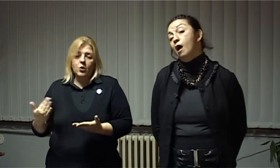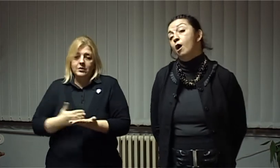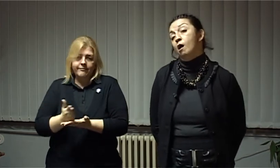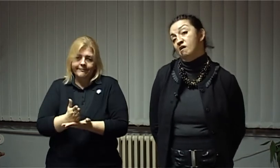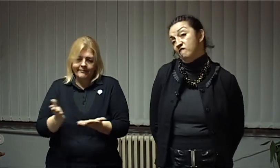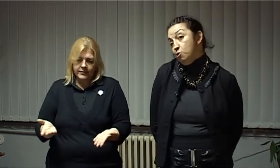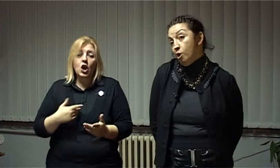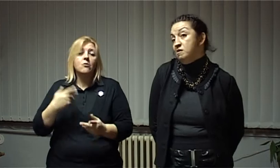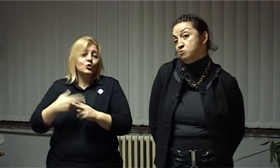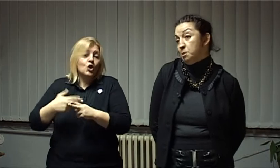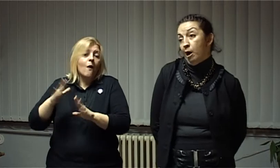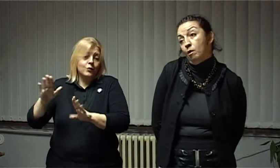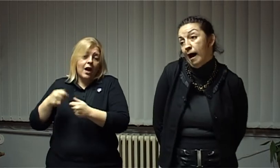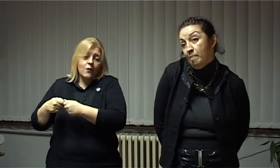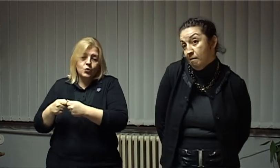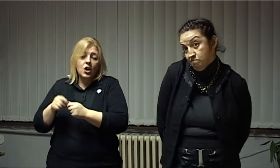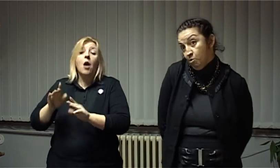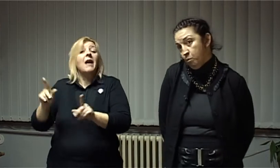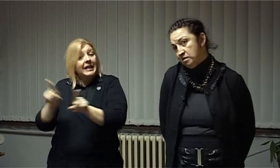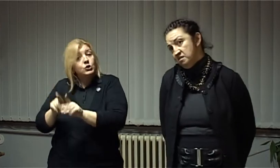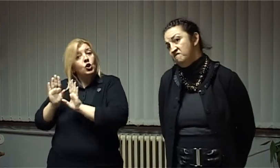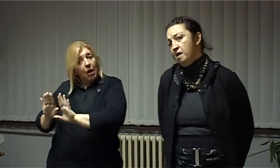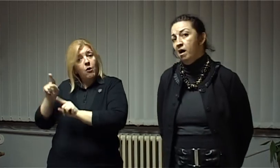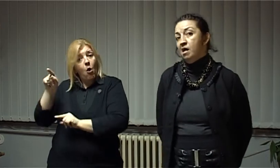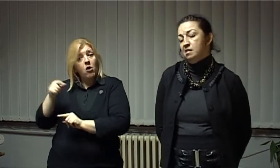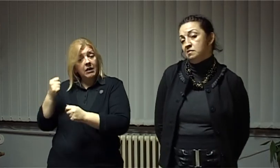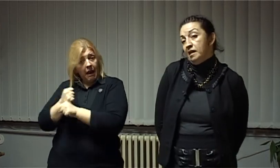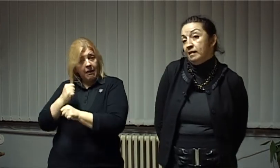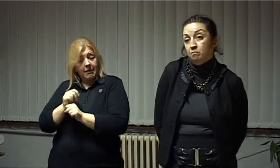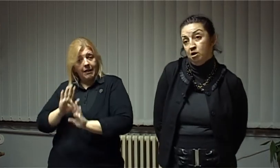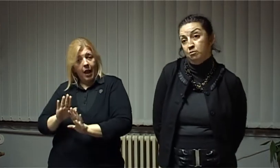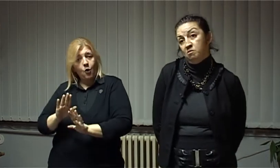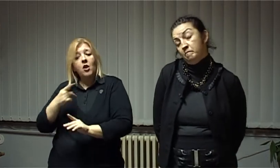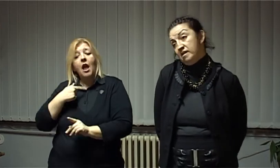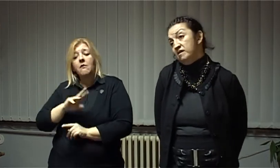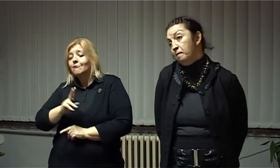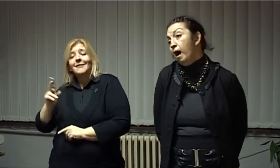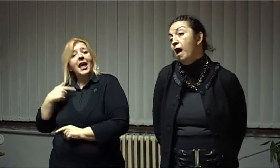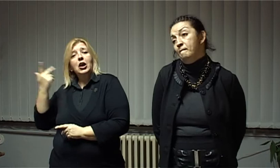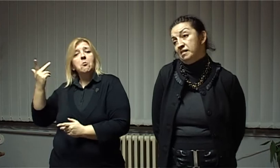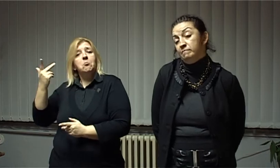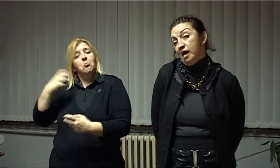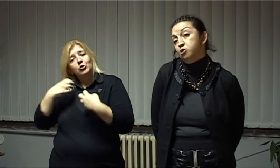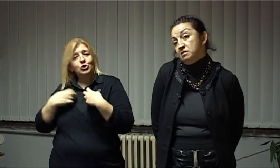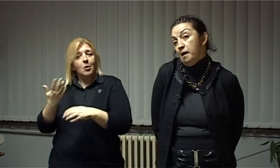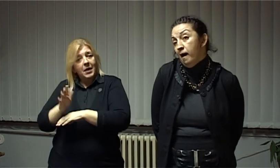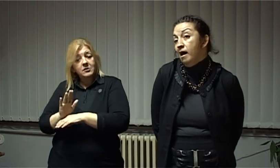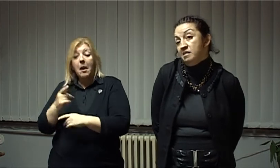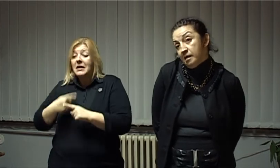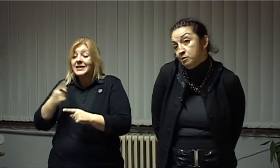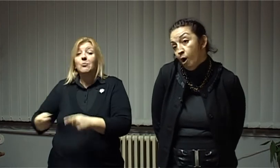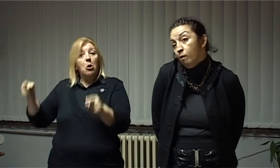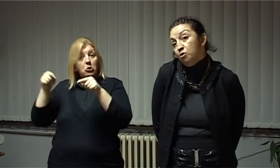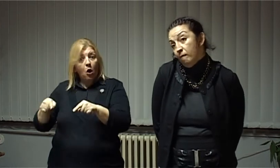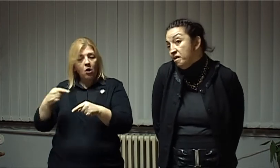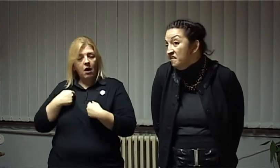udruženja. I oni isto tako rade u posljednje vreme na nekim pozorišnim predstavama, pa sam zato htjela